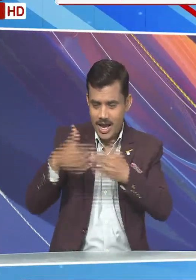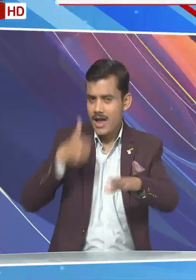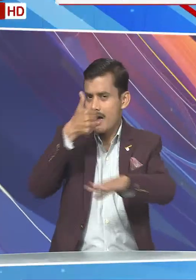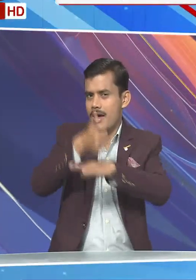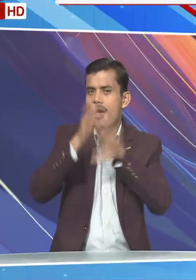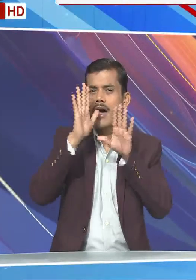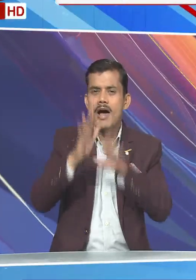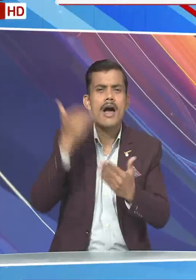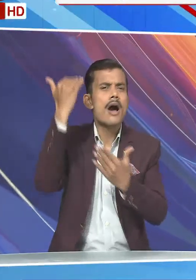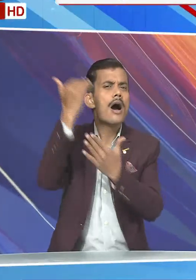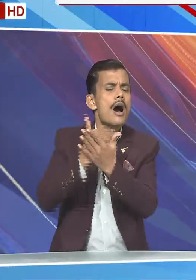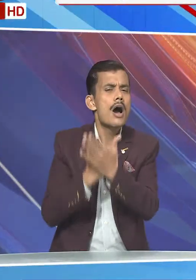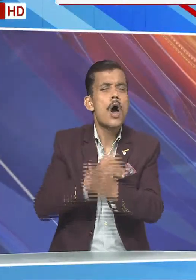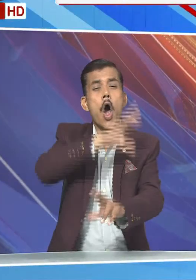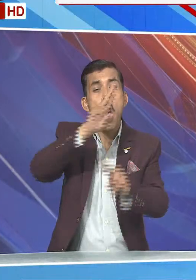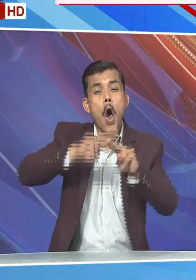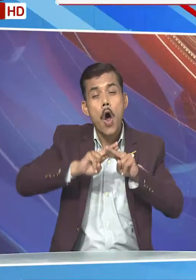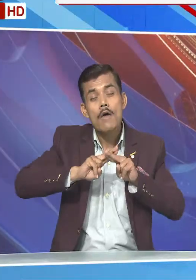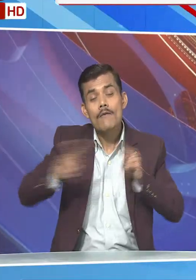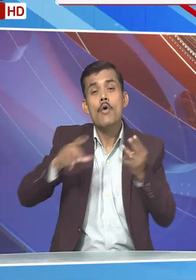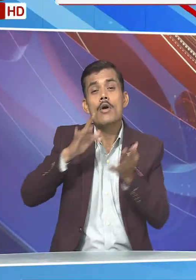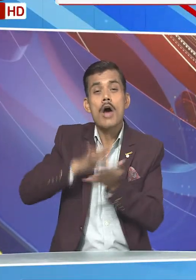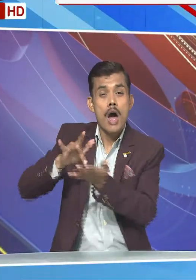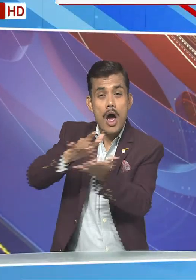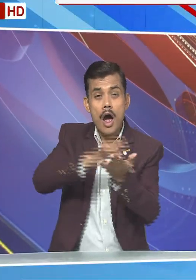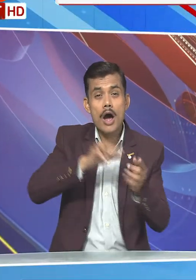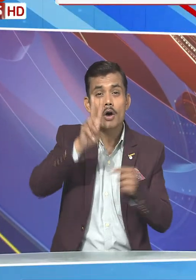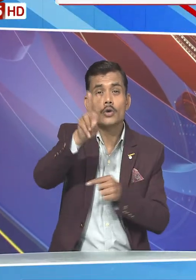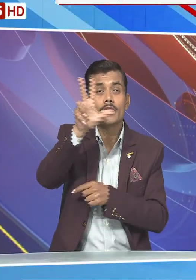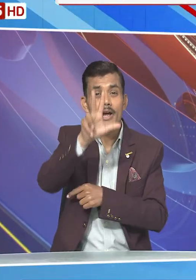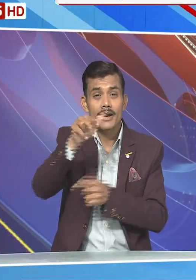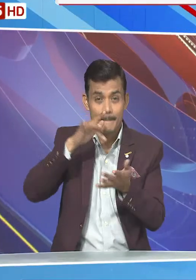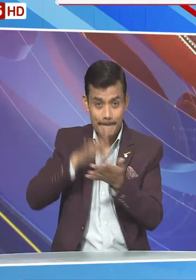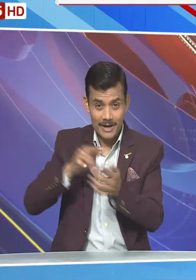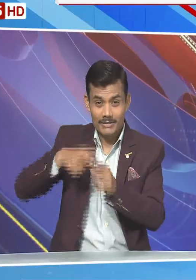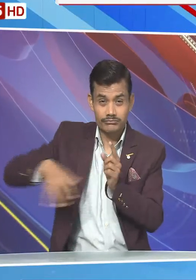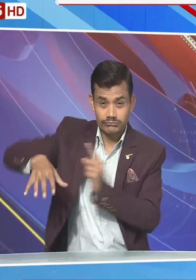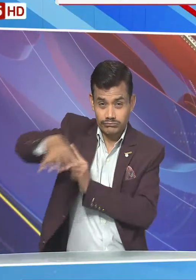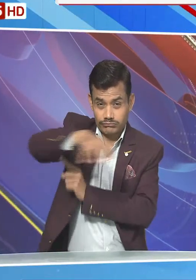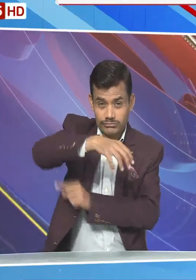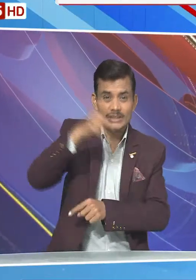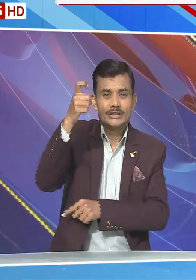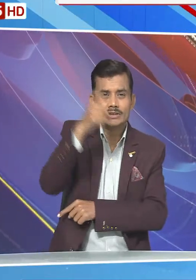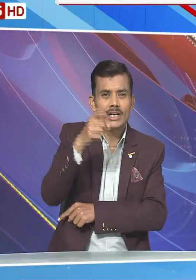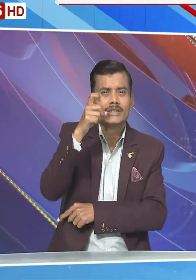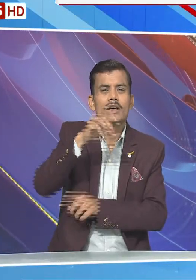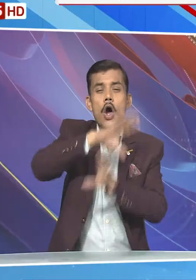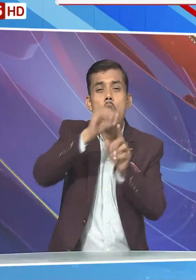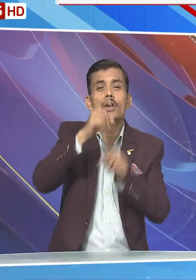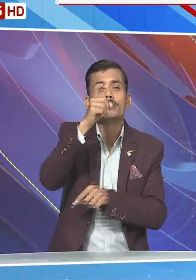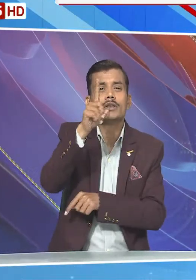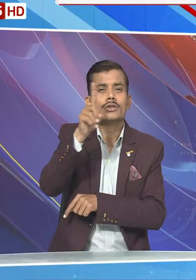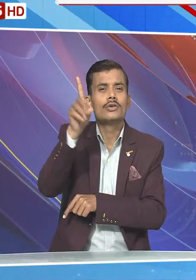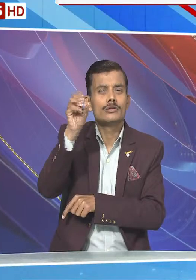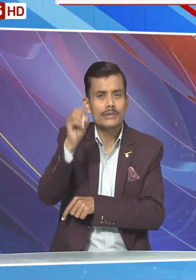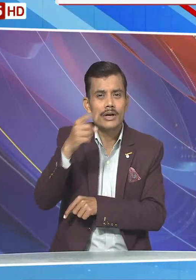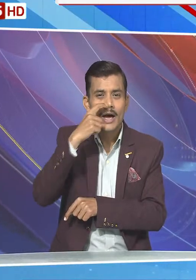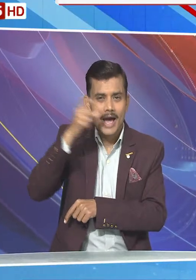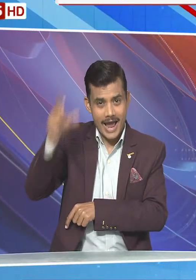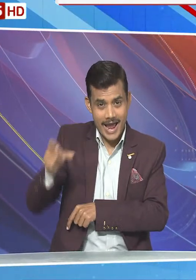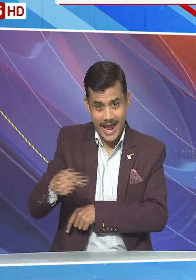इस शिविर में सभी 28 राज्यों और 8 केंद्र शासित प्रदेशों से 710 लड़कियों सहित